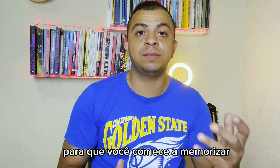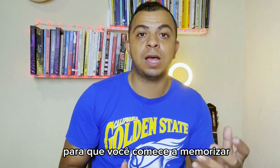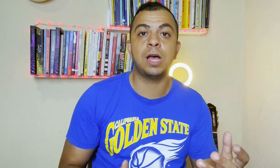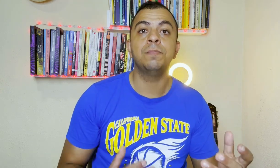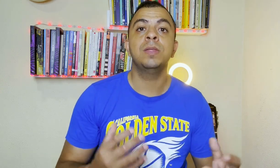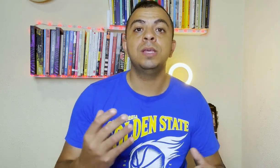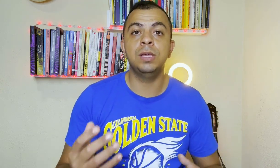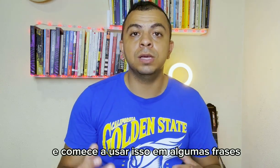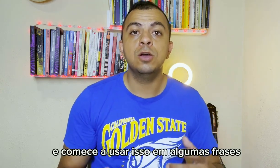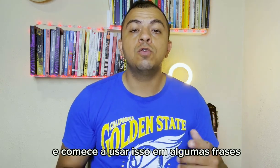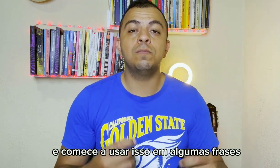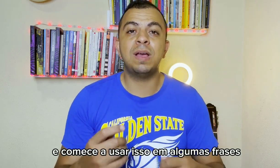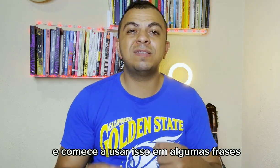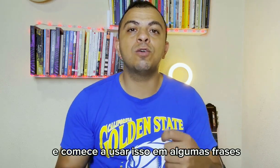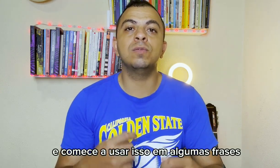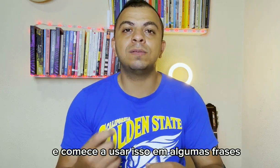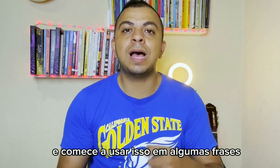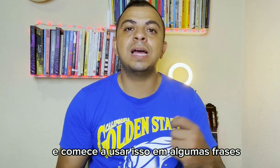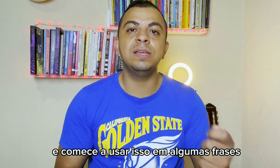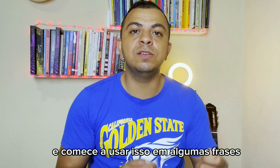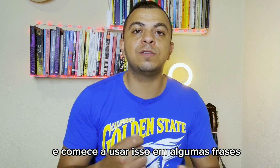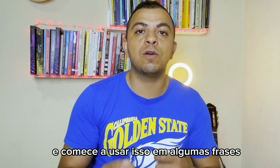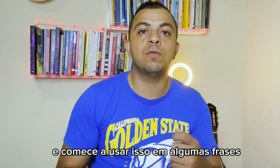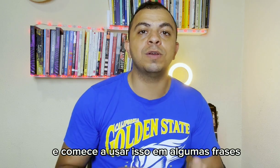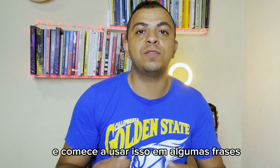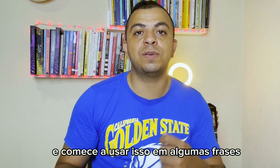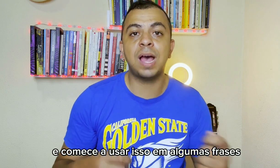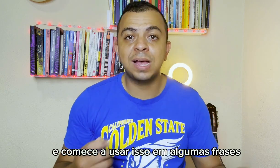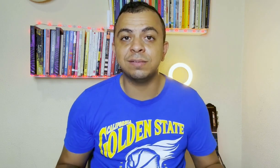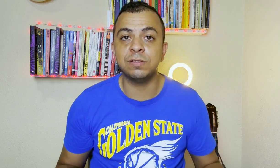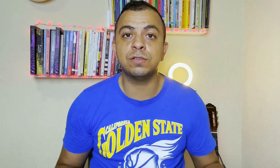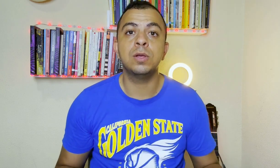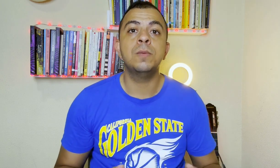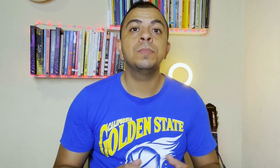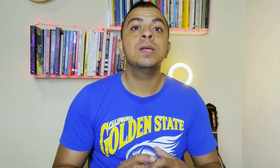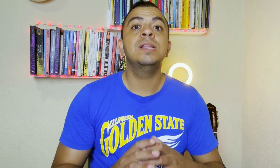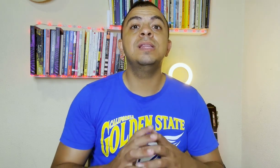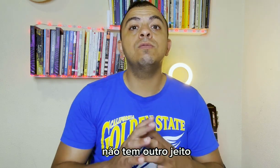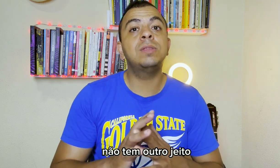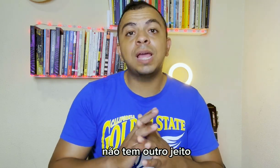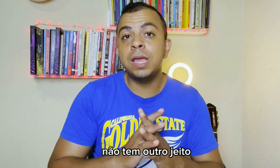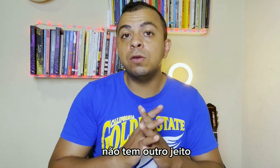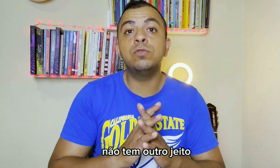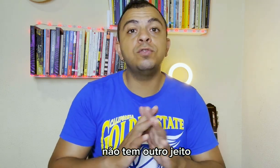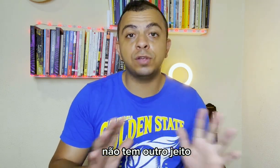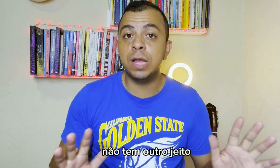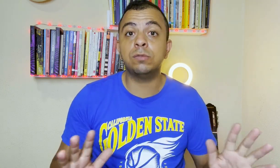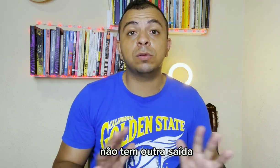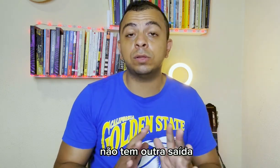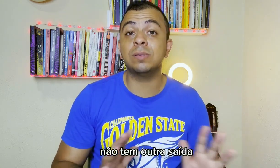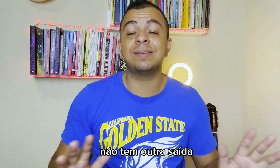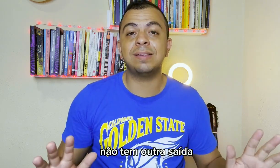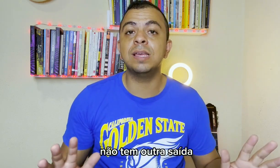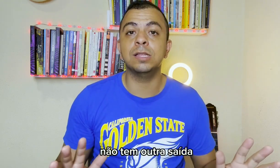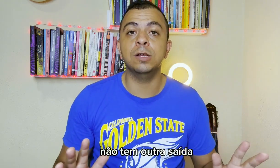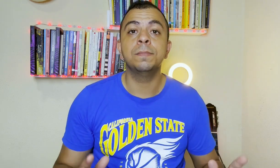memorizar e comece a usar isso em algumas frases, não tem outro jeito, não tem outra saída.